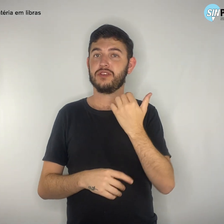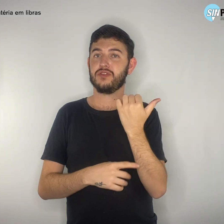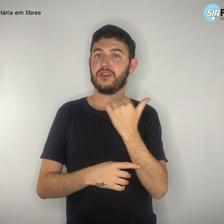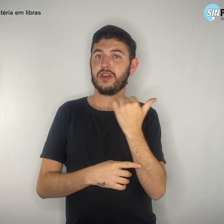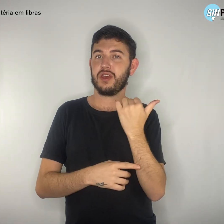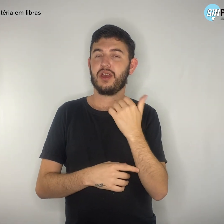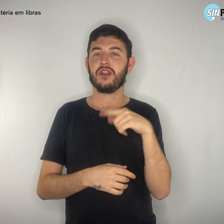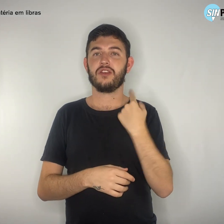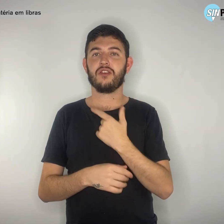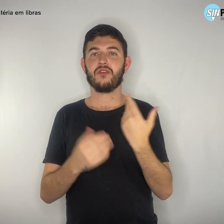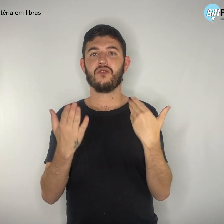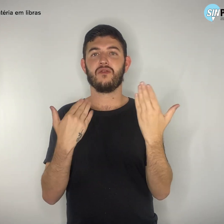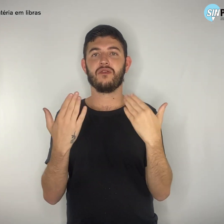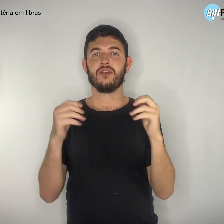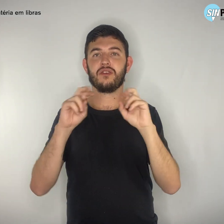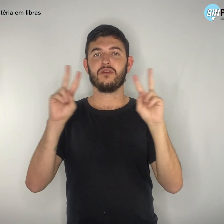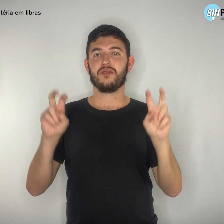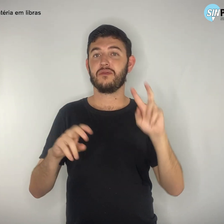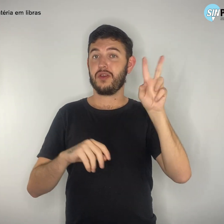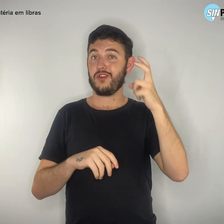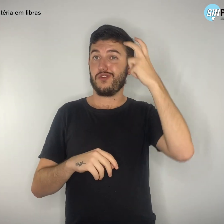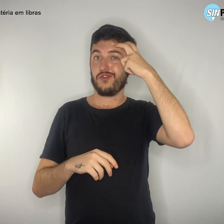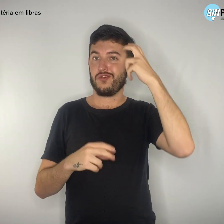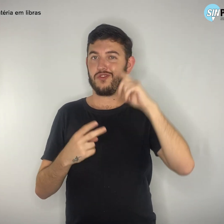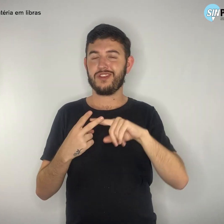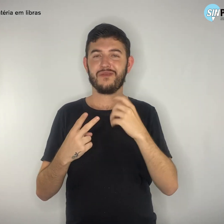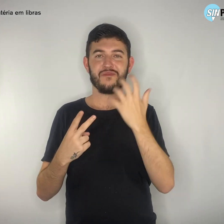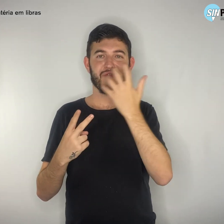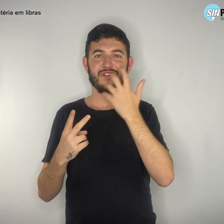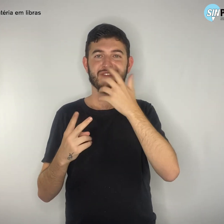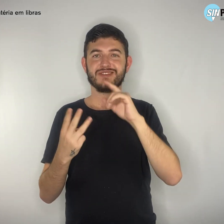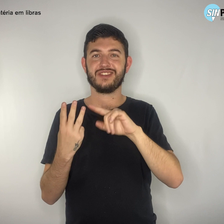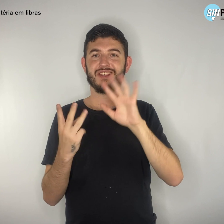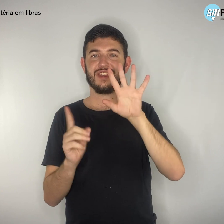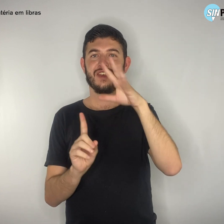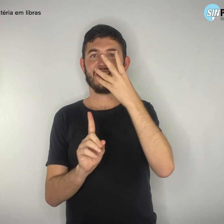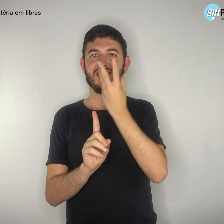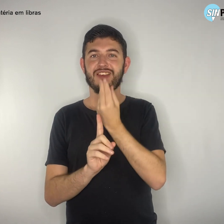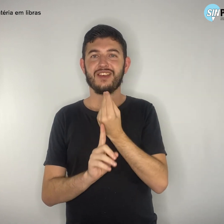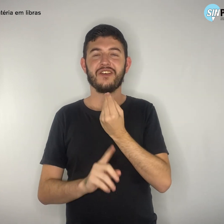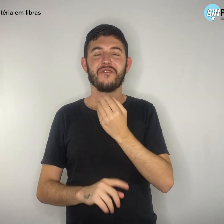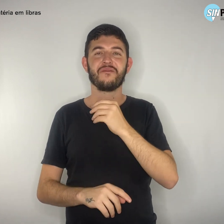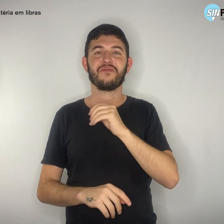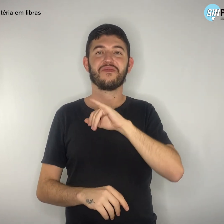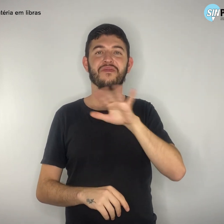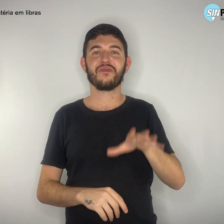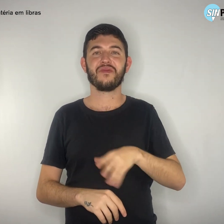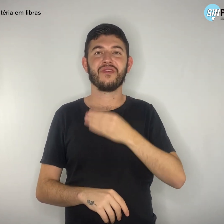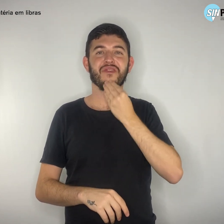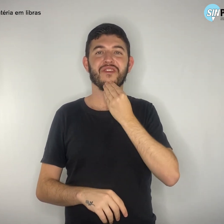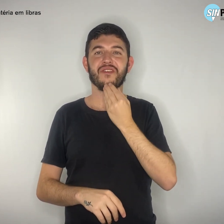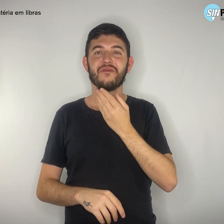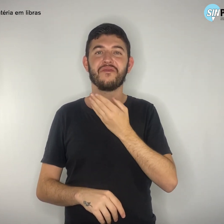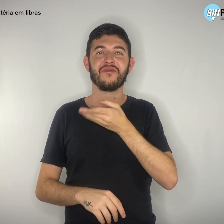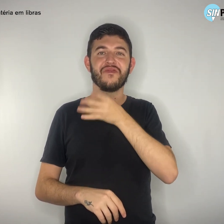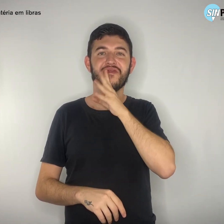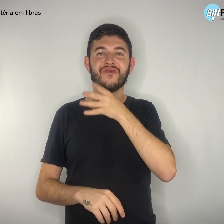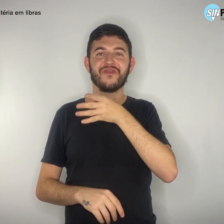cultura, música, artes. Tive a oportunidade de conhecer a Maria